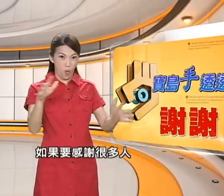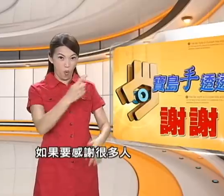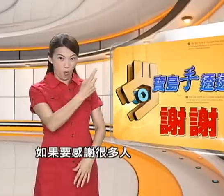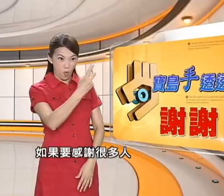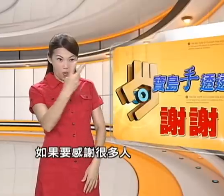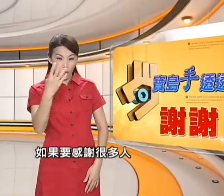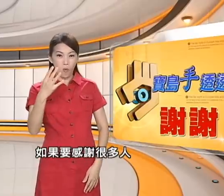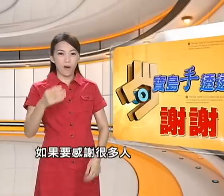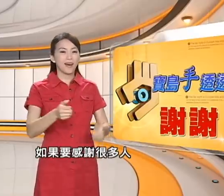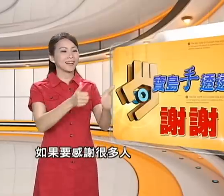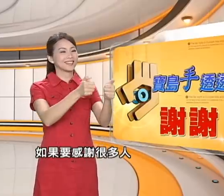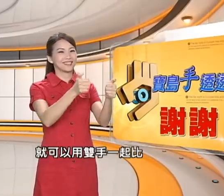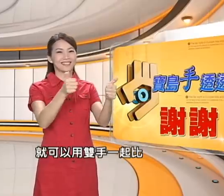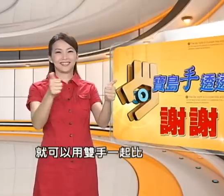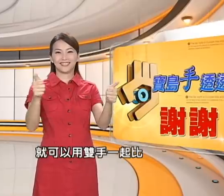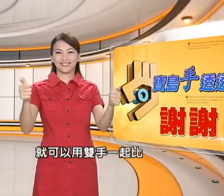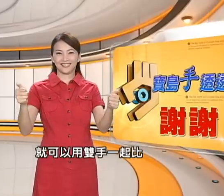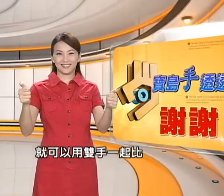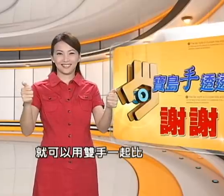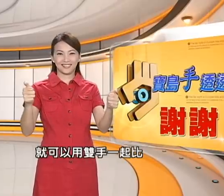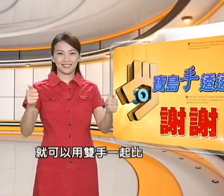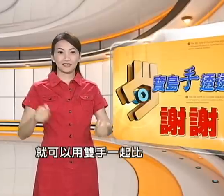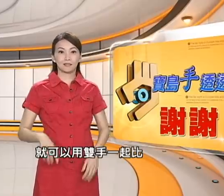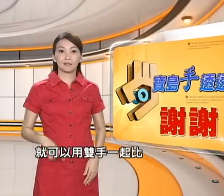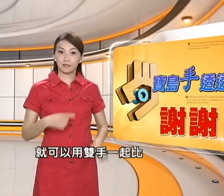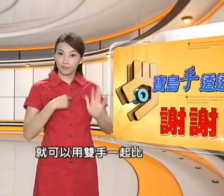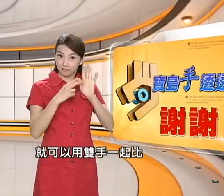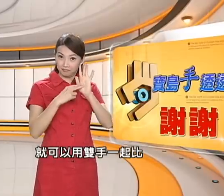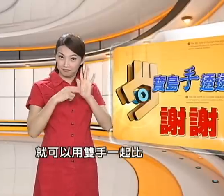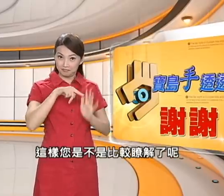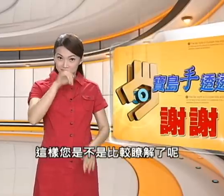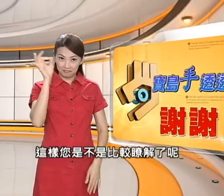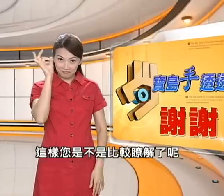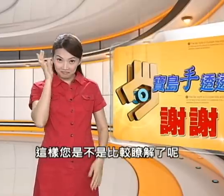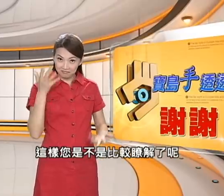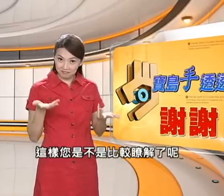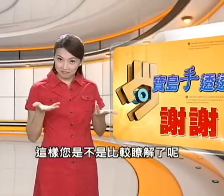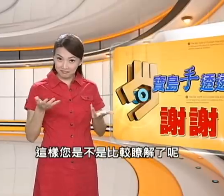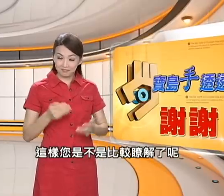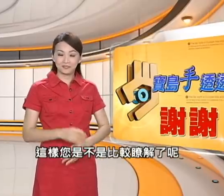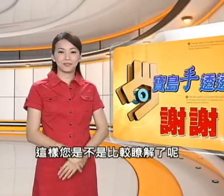很多人，就可以用双手一起比，这样您是不是比较了解了呢？